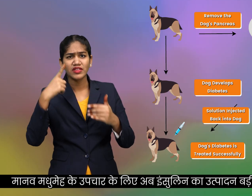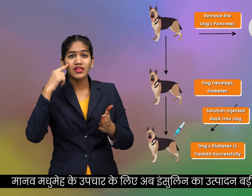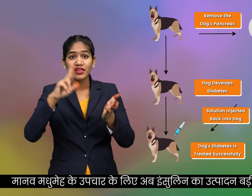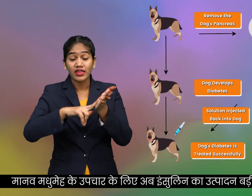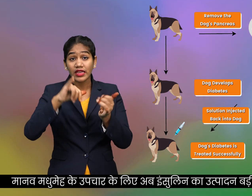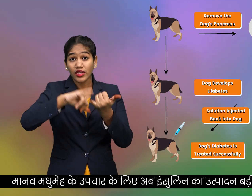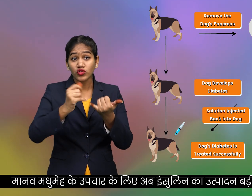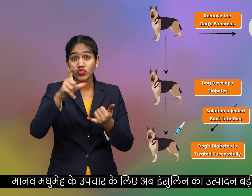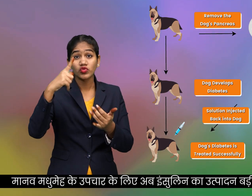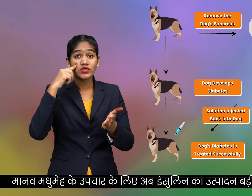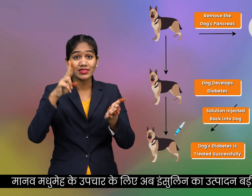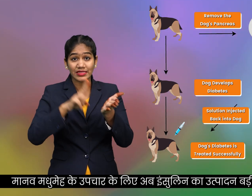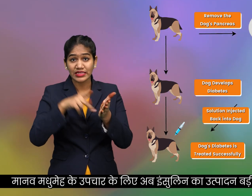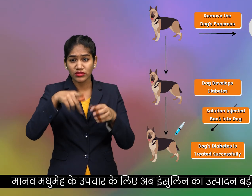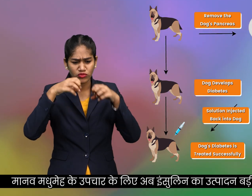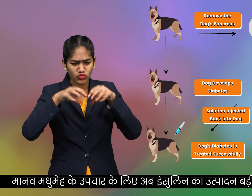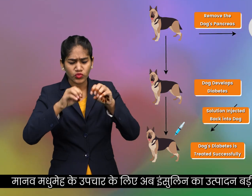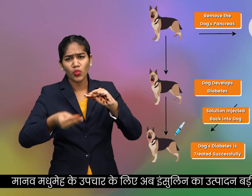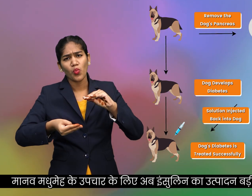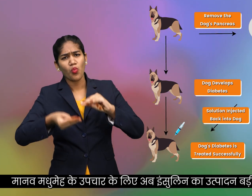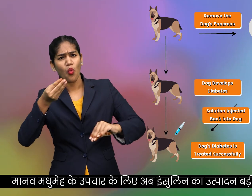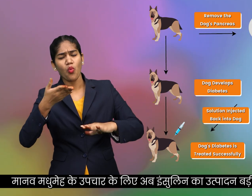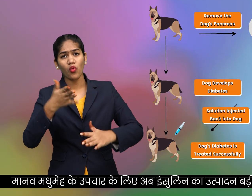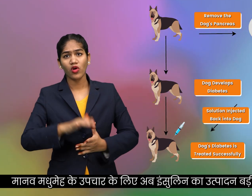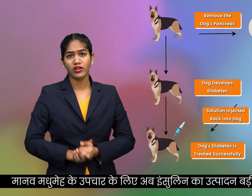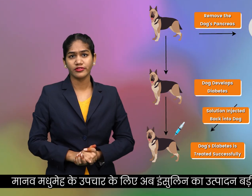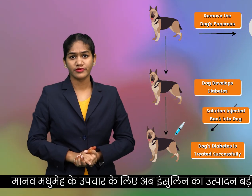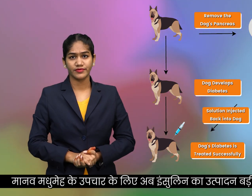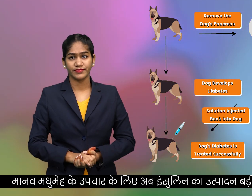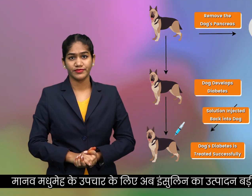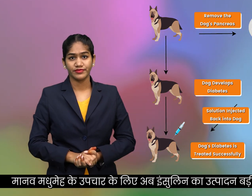के उपचार के लिए अब इंसुलिन का